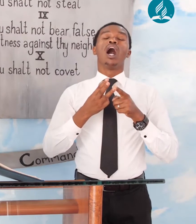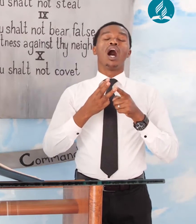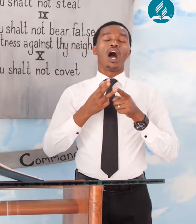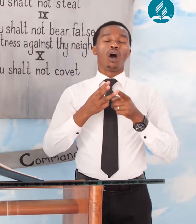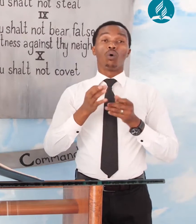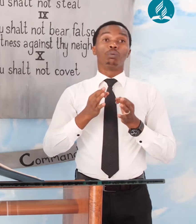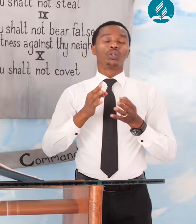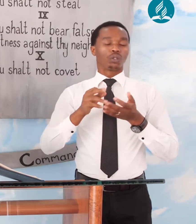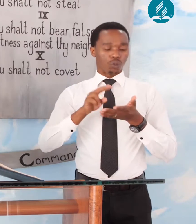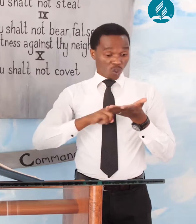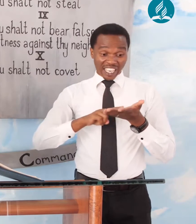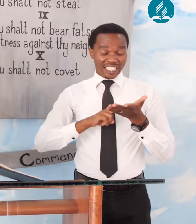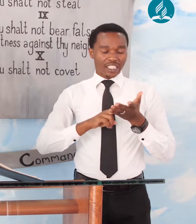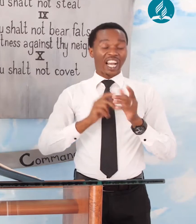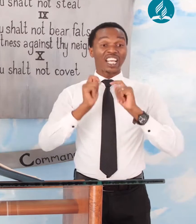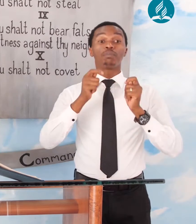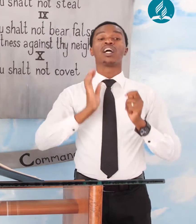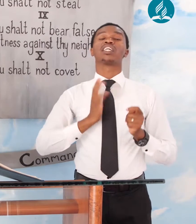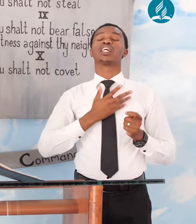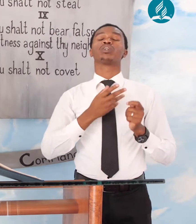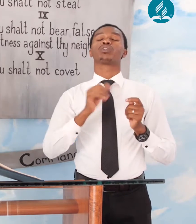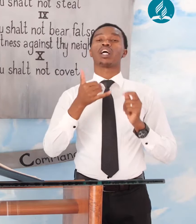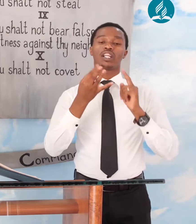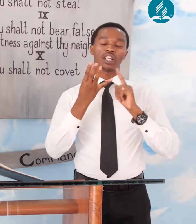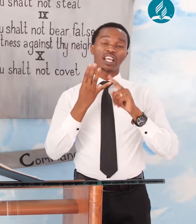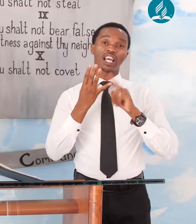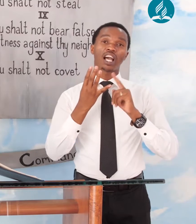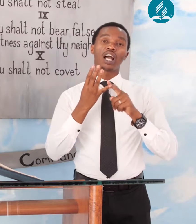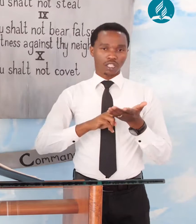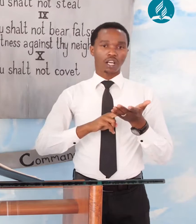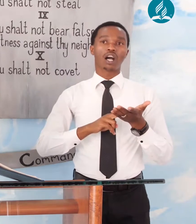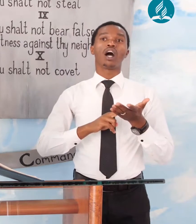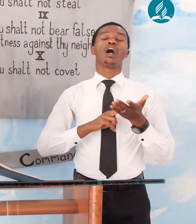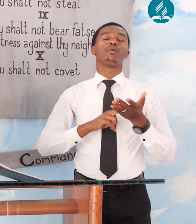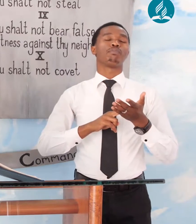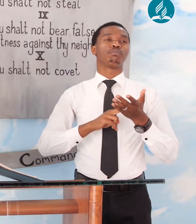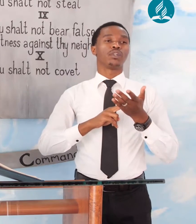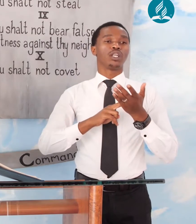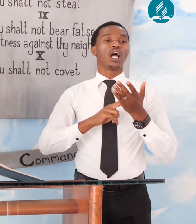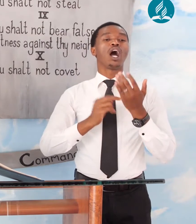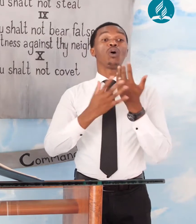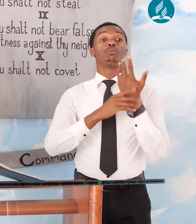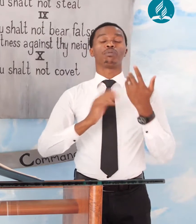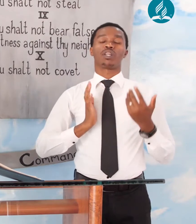talents. Ubusonga bwacu bukagaragara nanone uburyo dukoresha umubiri wacu.